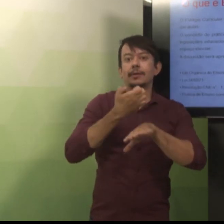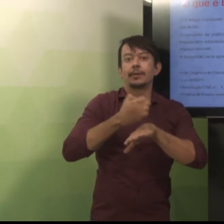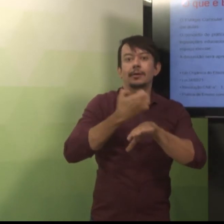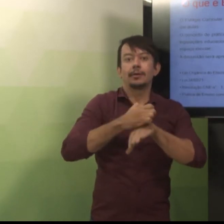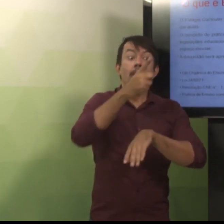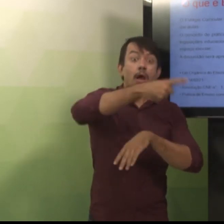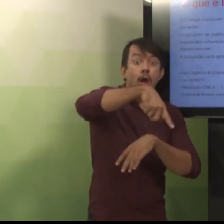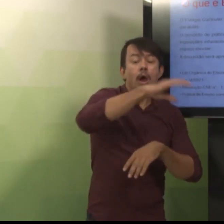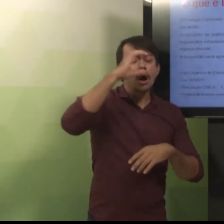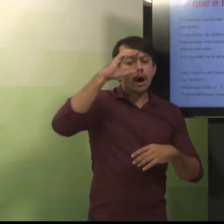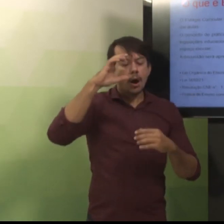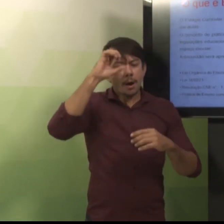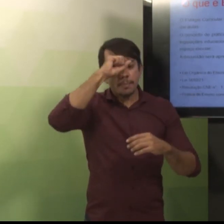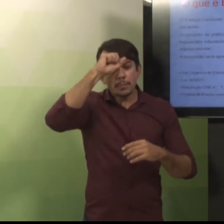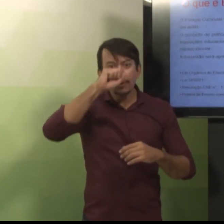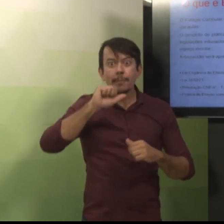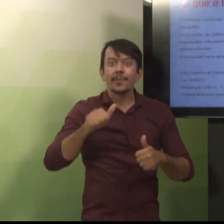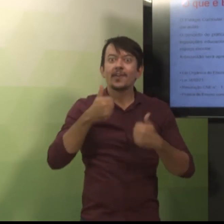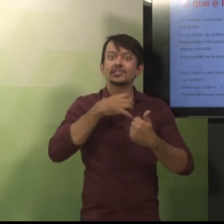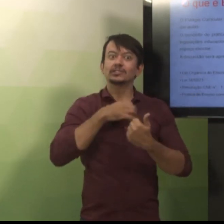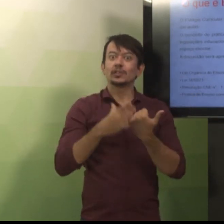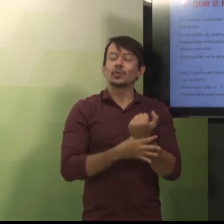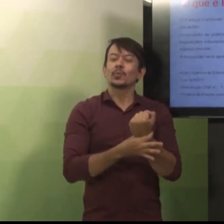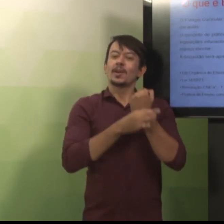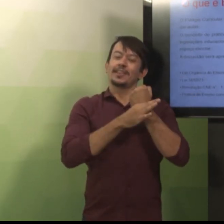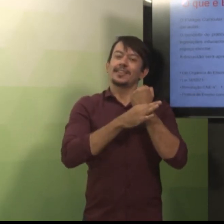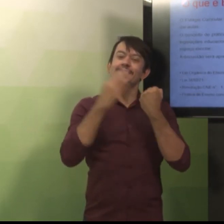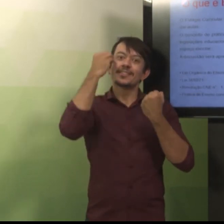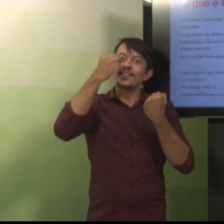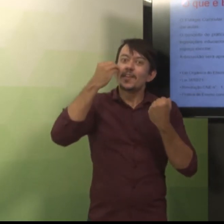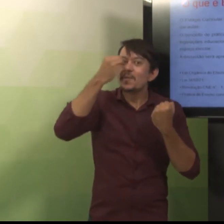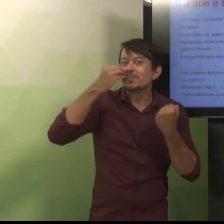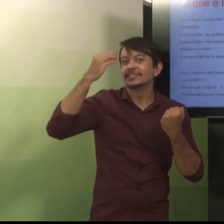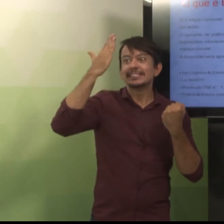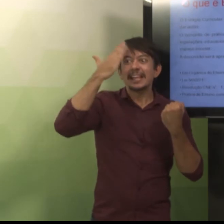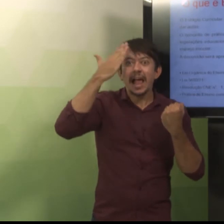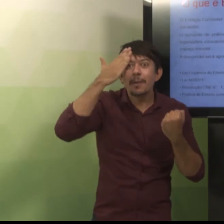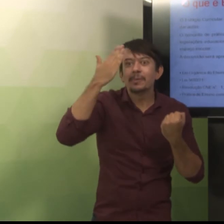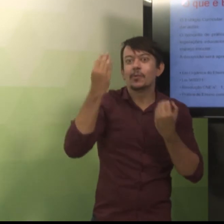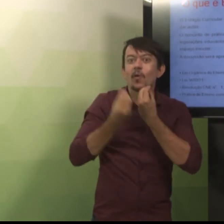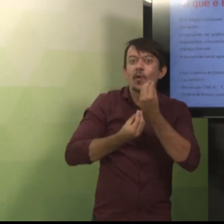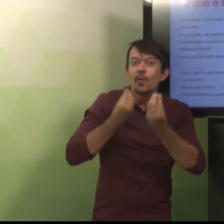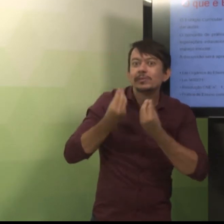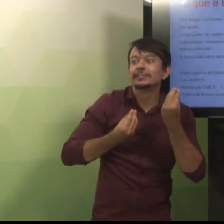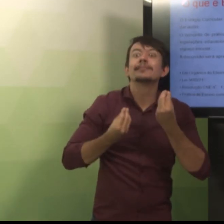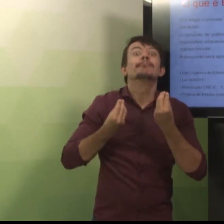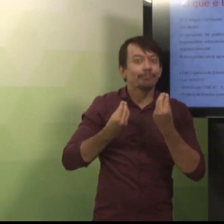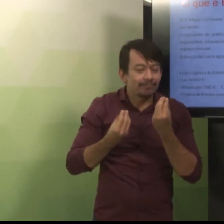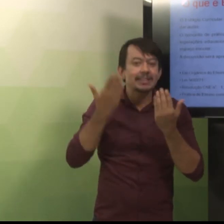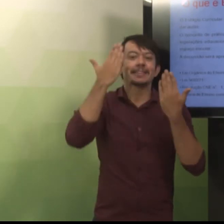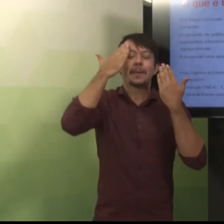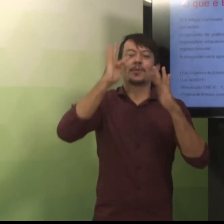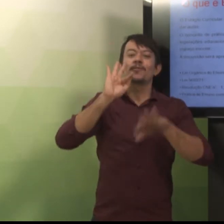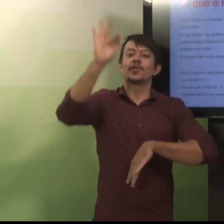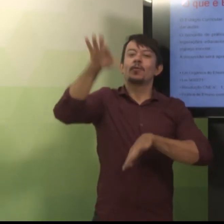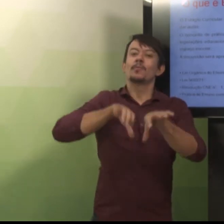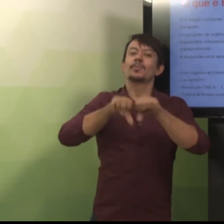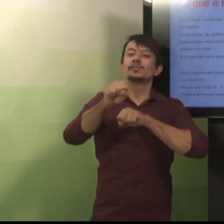estágio, onde as pessoas começaram a ter mais segurança por meio da experiência no processo de ensino